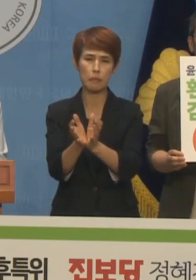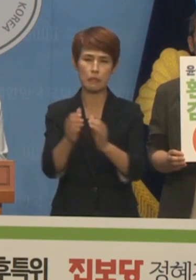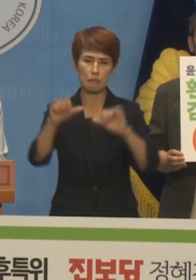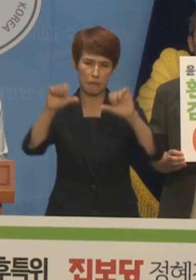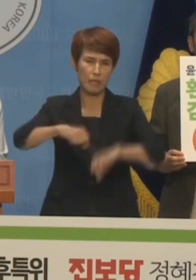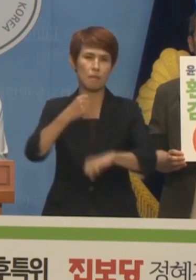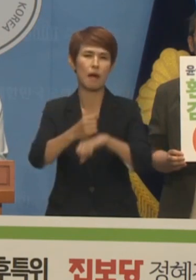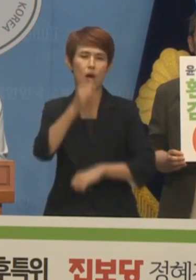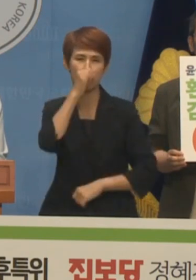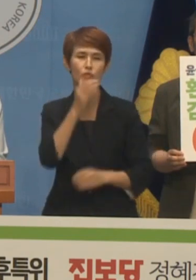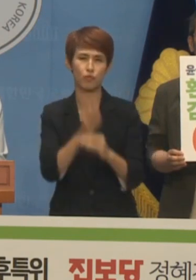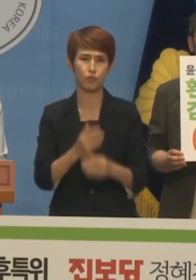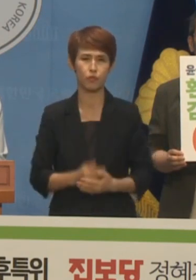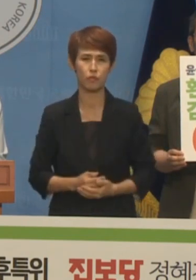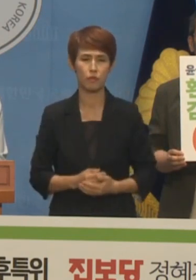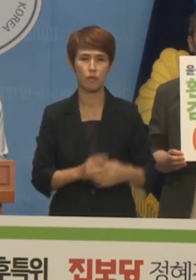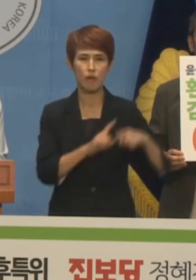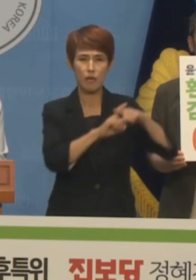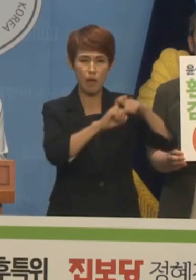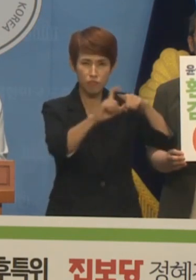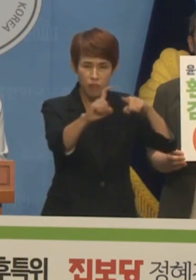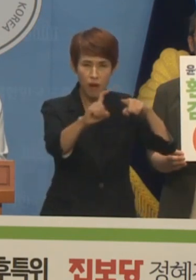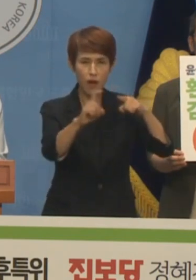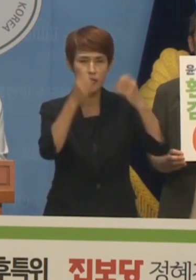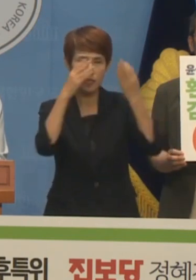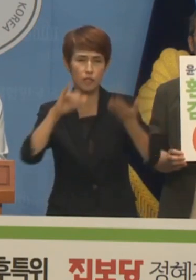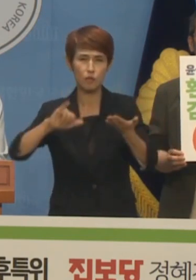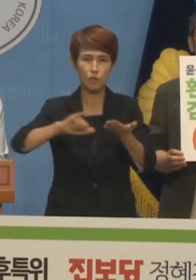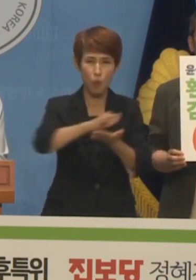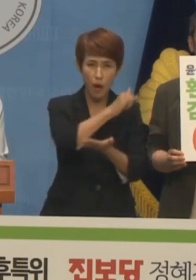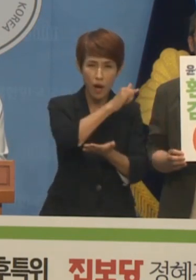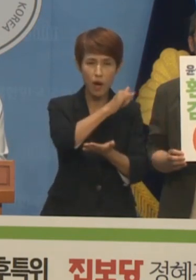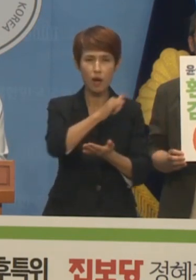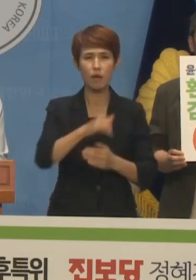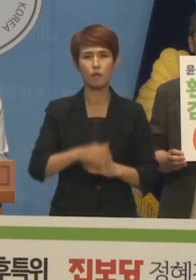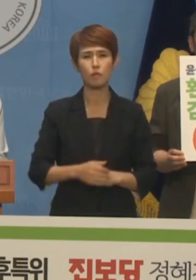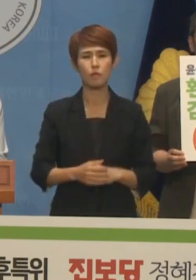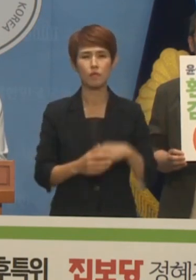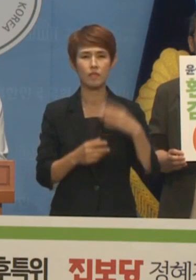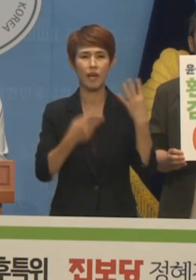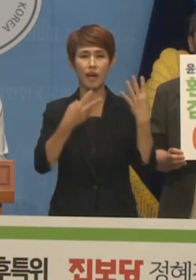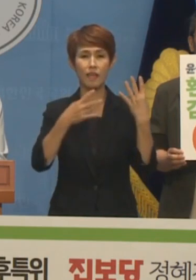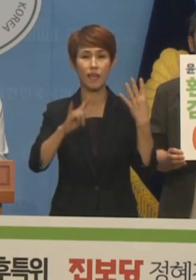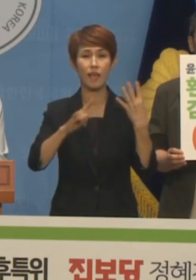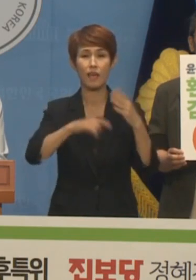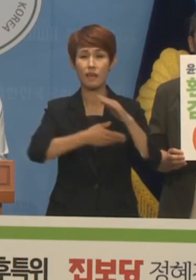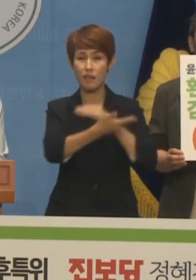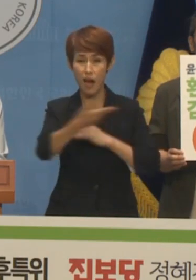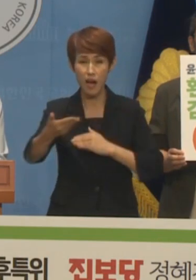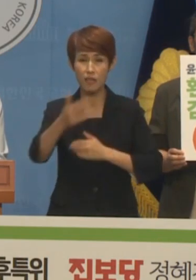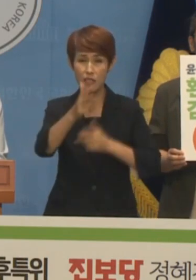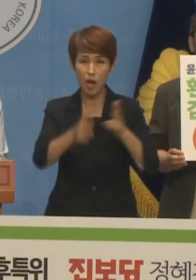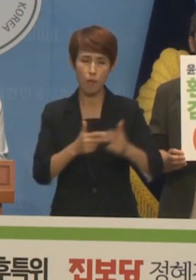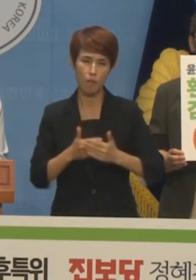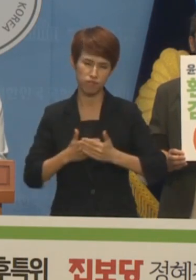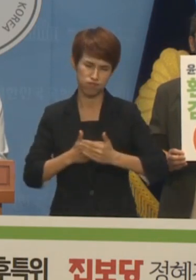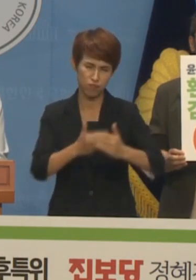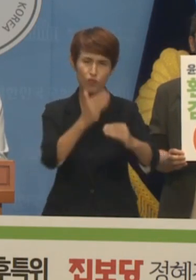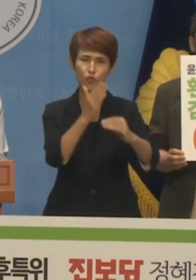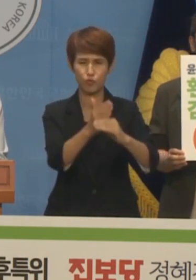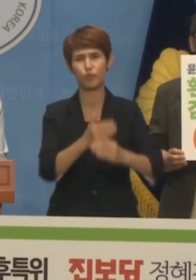난립, 신공항 조울속 추진, MB식 4대강 사업복원 등 생태 파괴 정책을 밀어붙이고